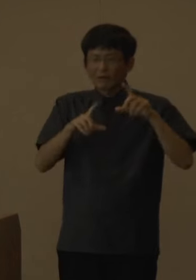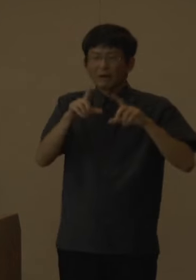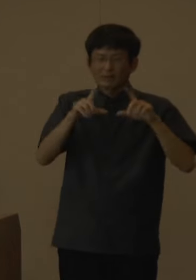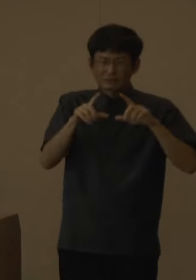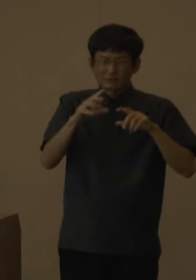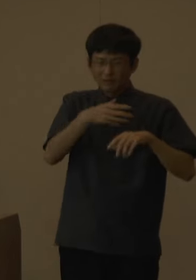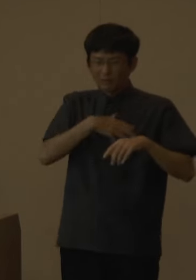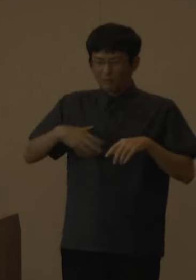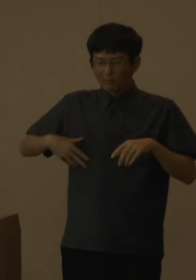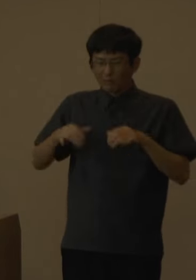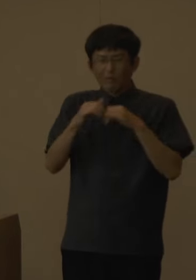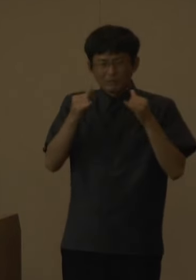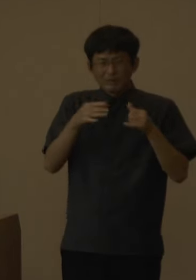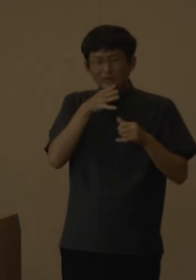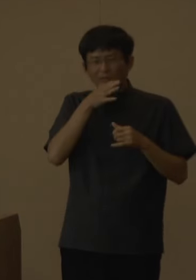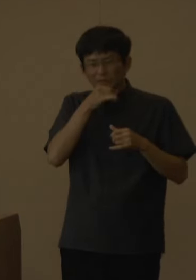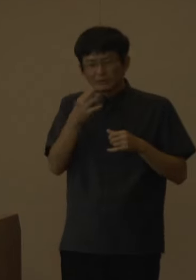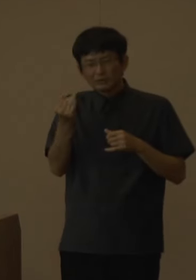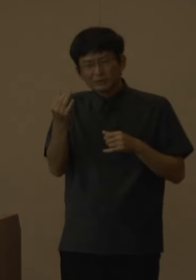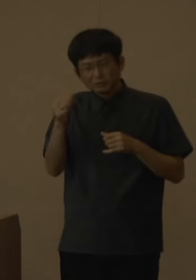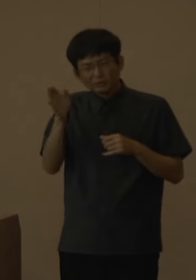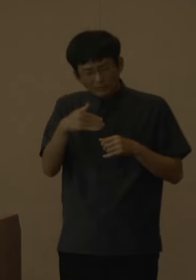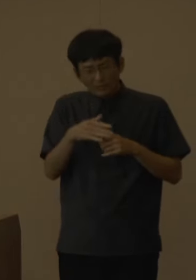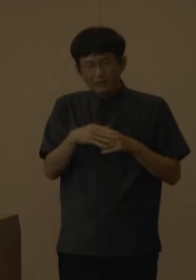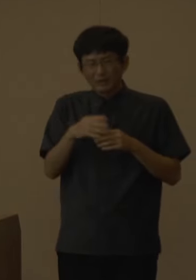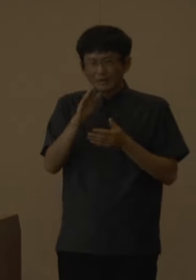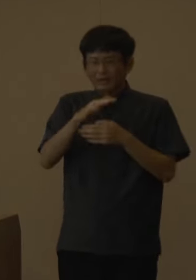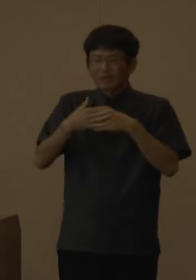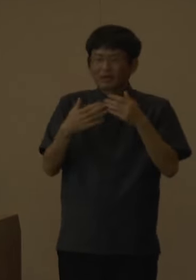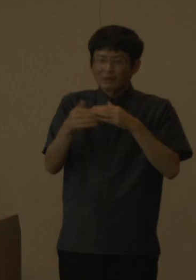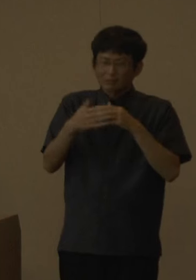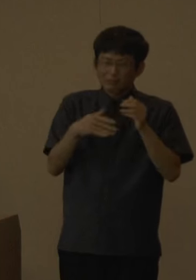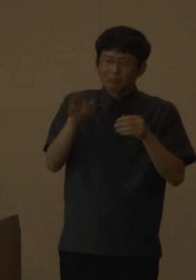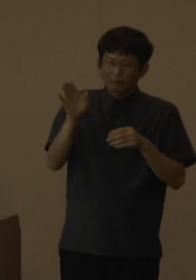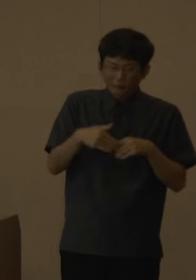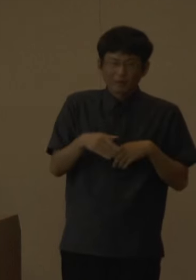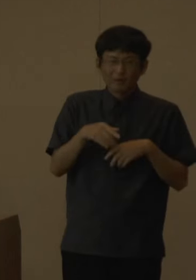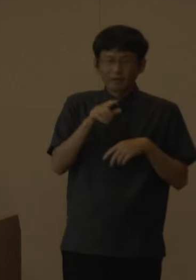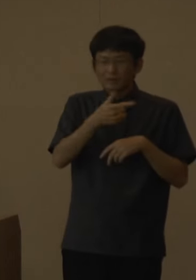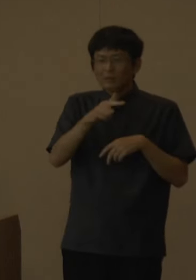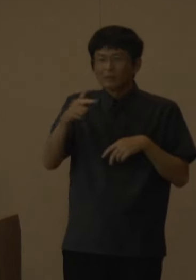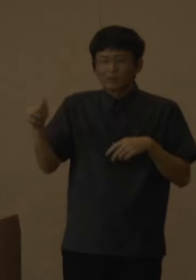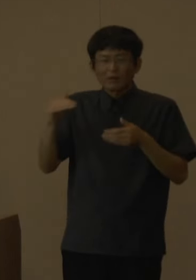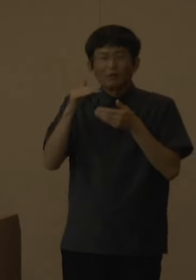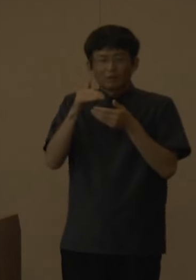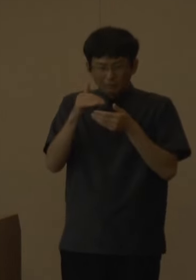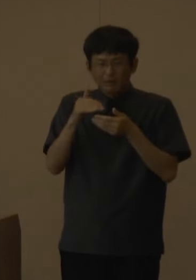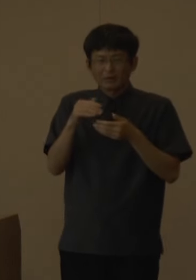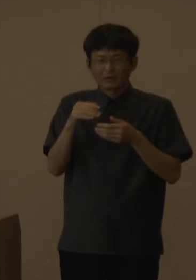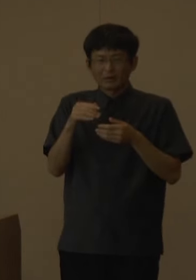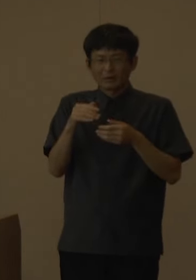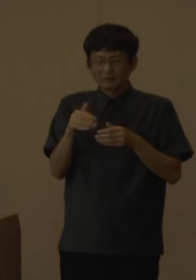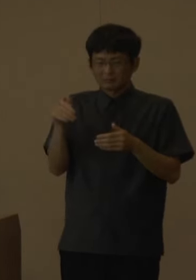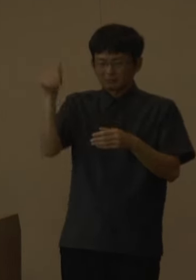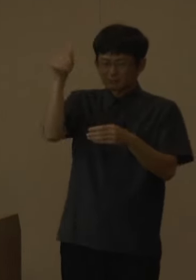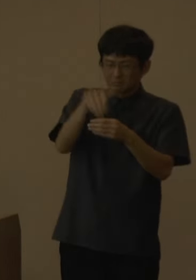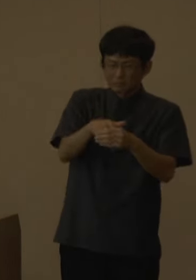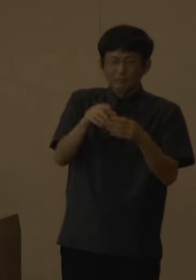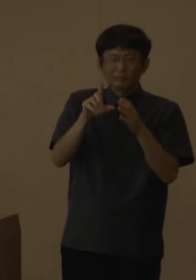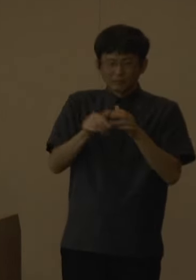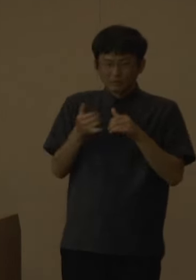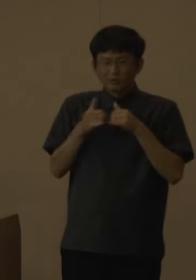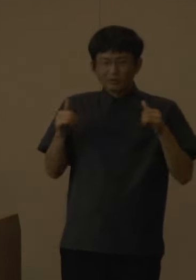するに候補者の年齢ですとかその経験ですとか、さまざまなことが有権者によってその投票行